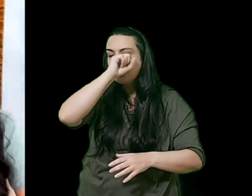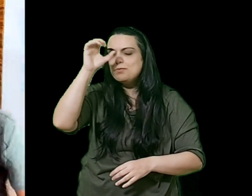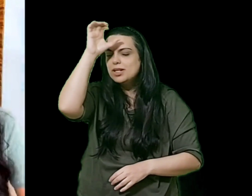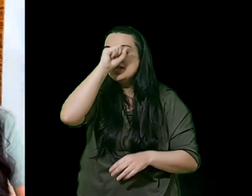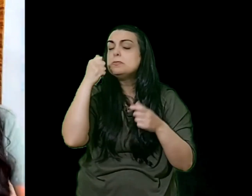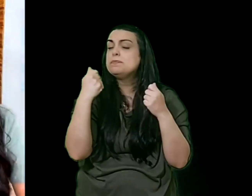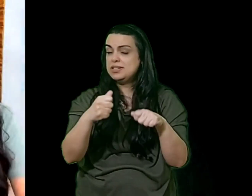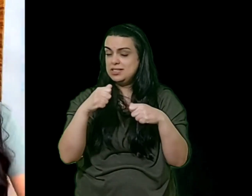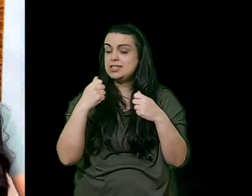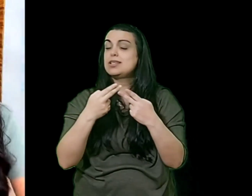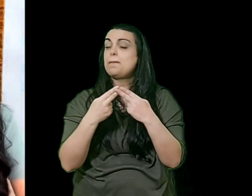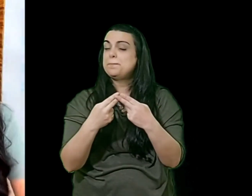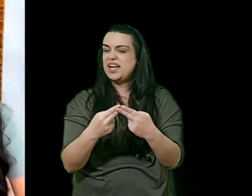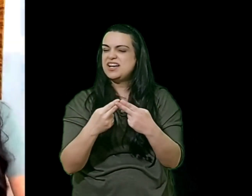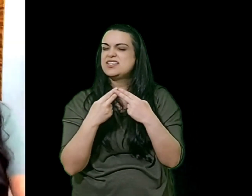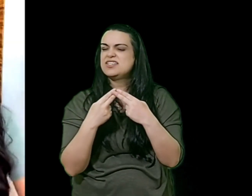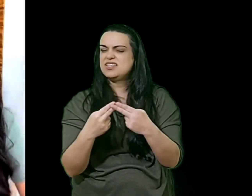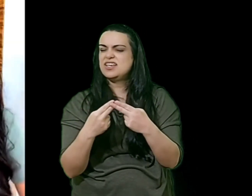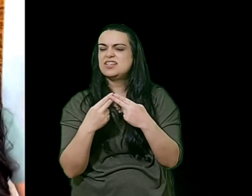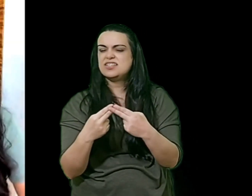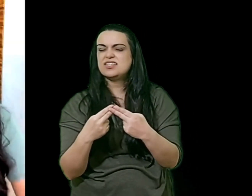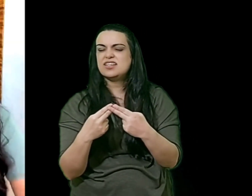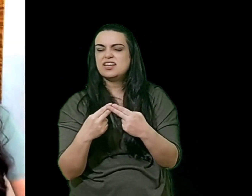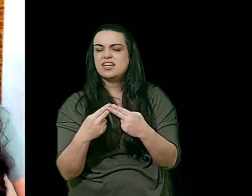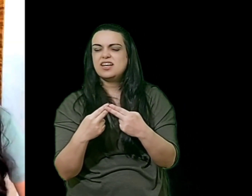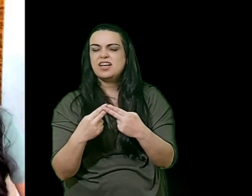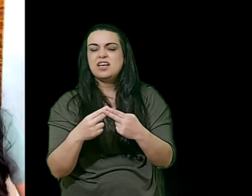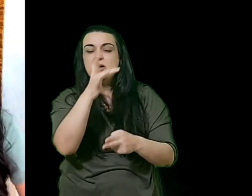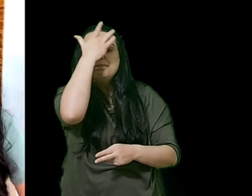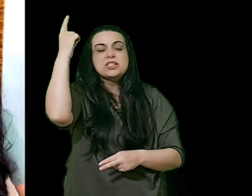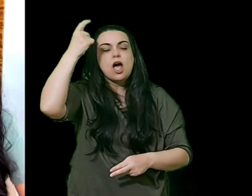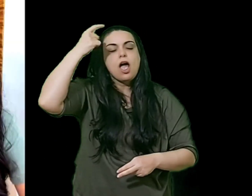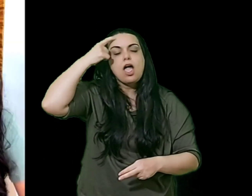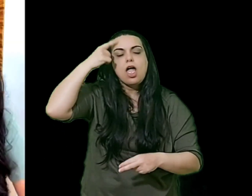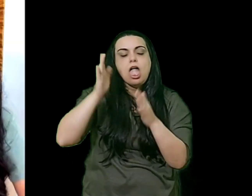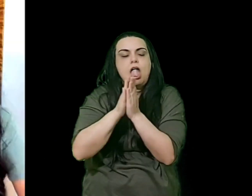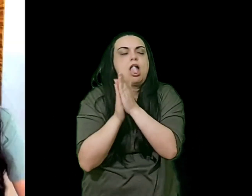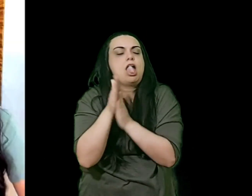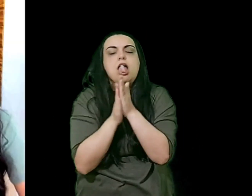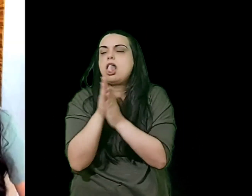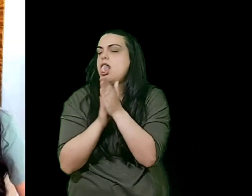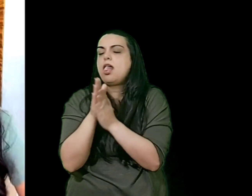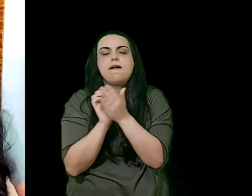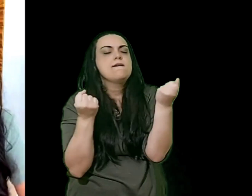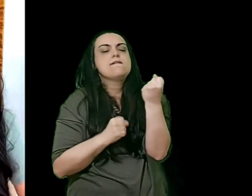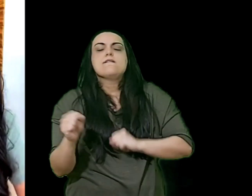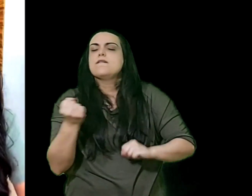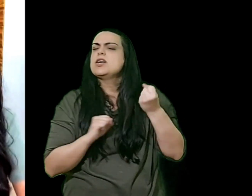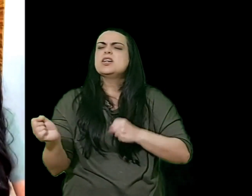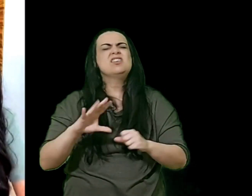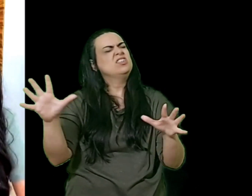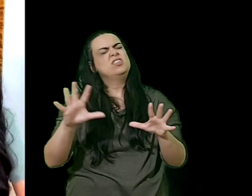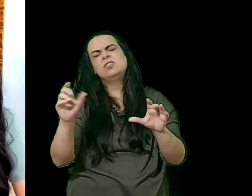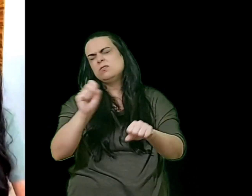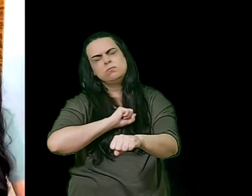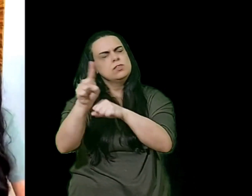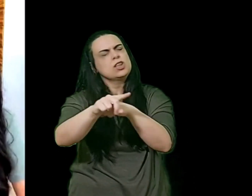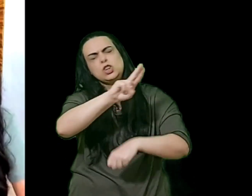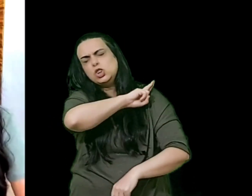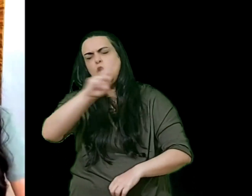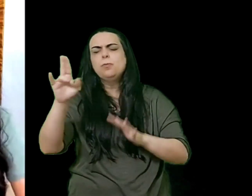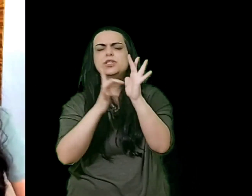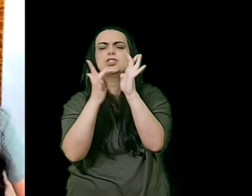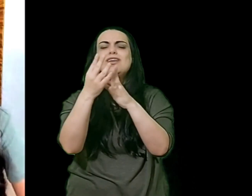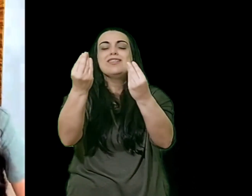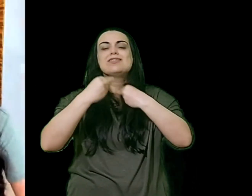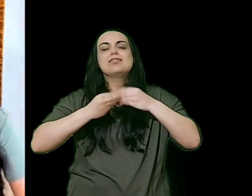paciência. Eu repreendo toda a síndrome do pensamento acelerado agora em nome de Jesus. Ministra sobre nós a paz